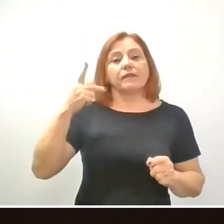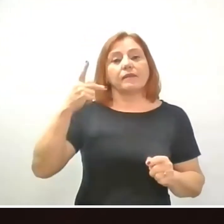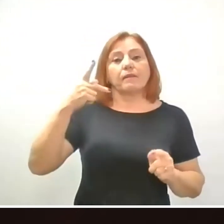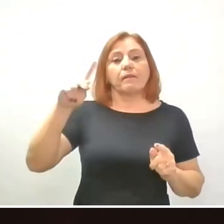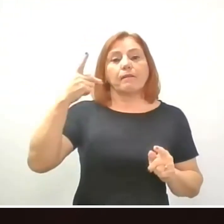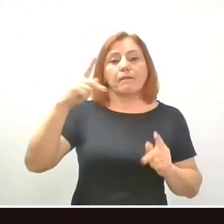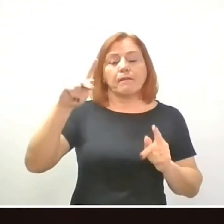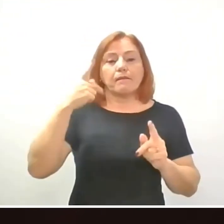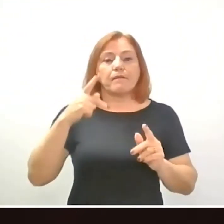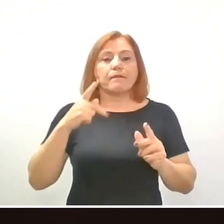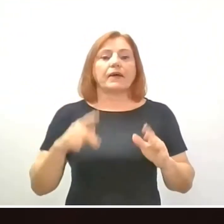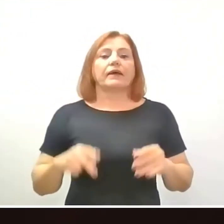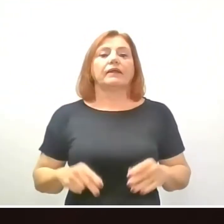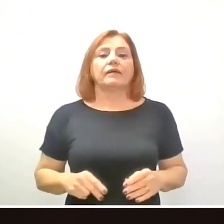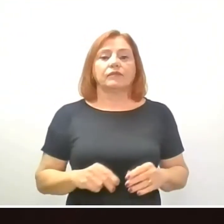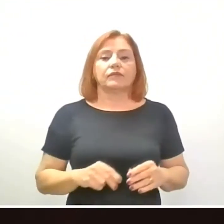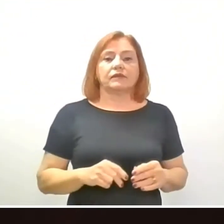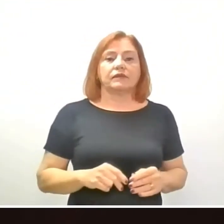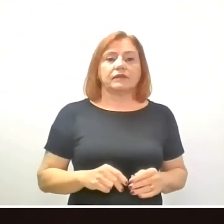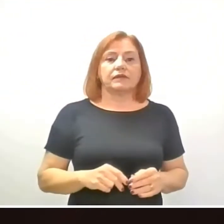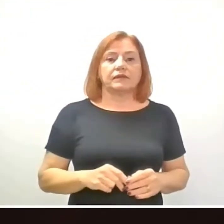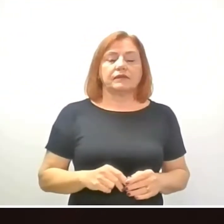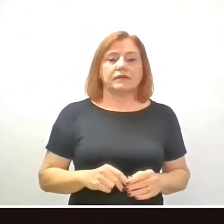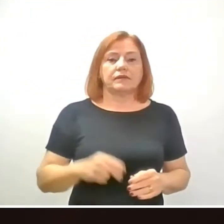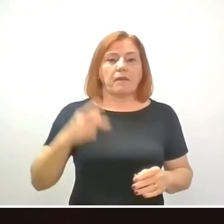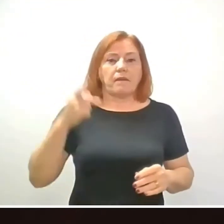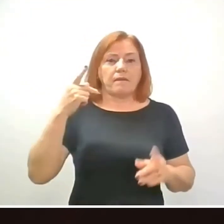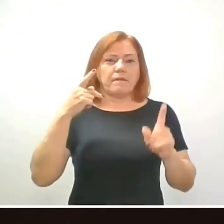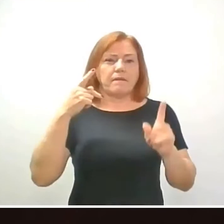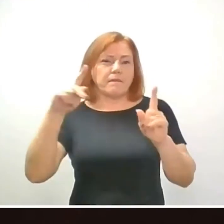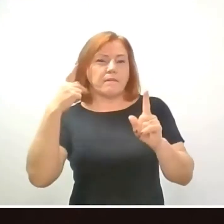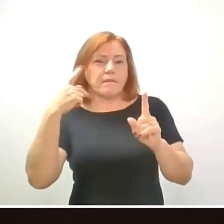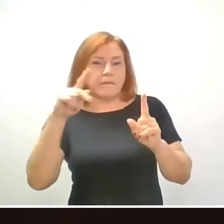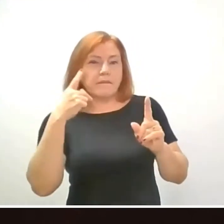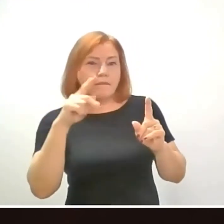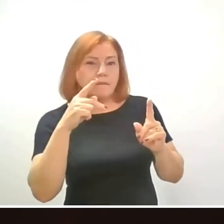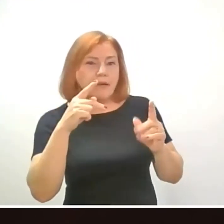Vamos ver também a 4ª parábola.